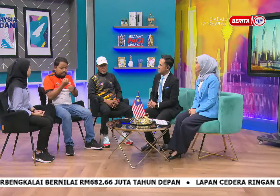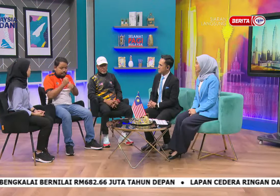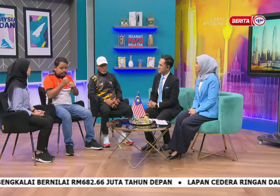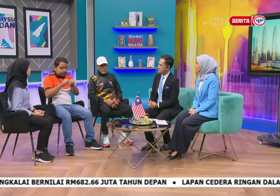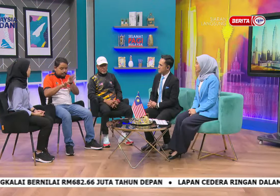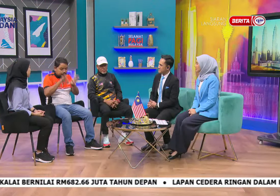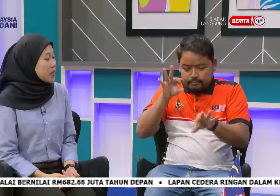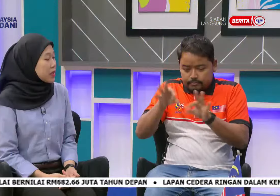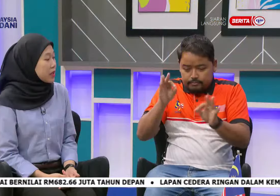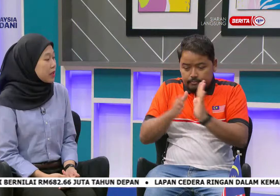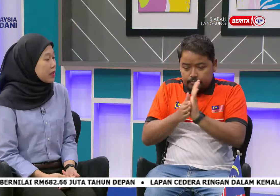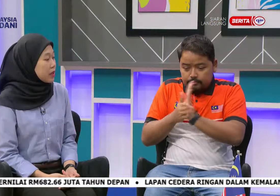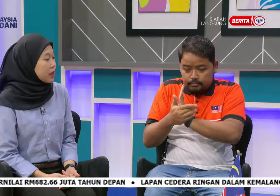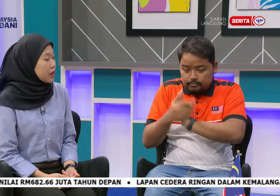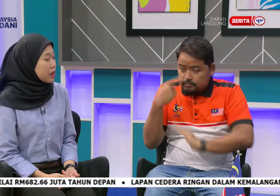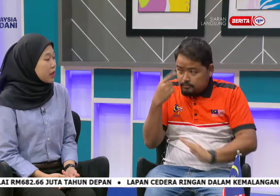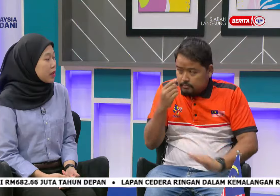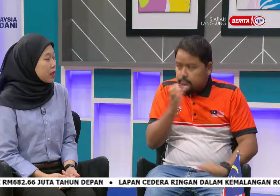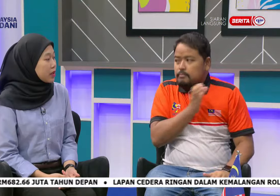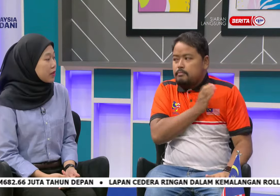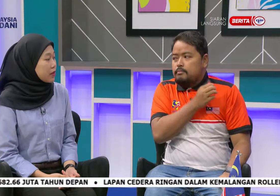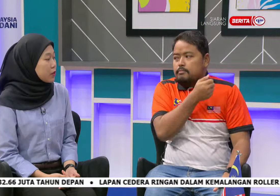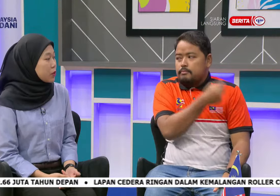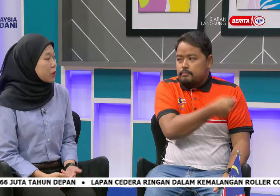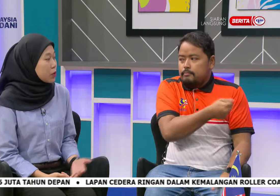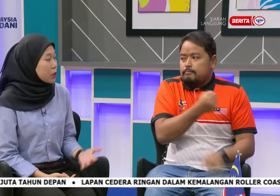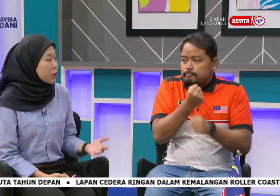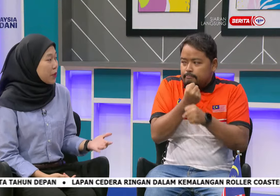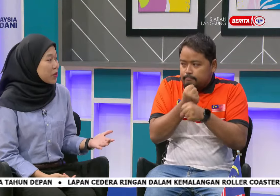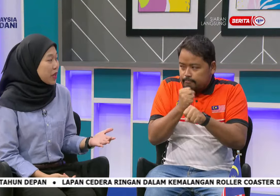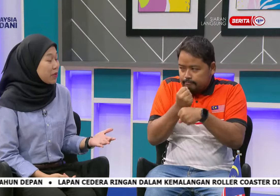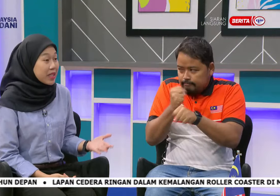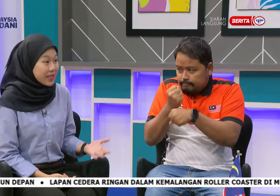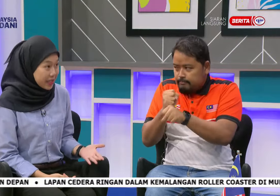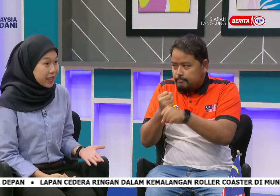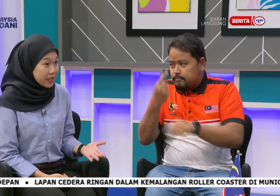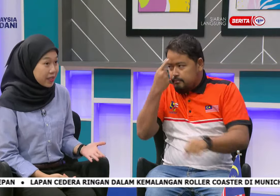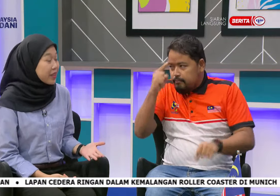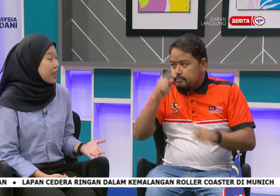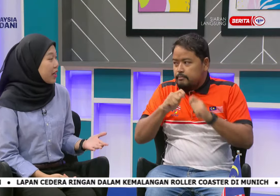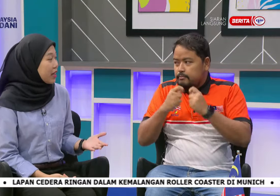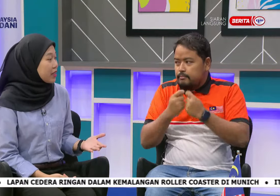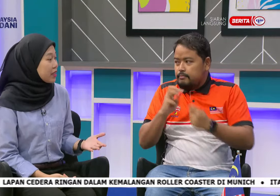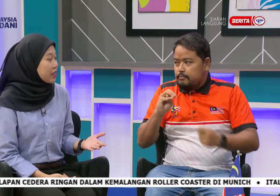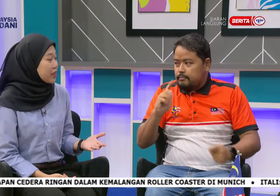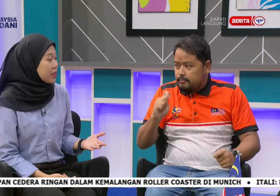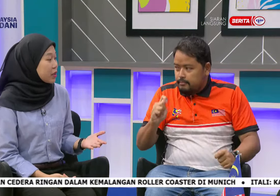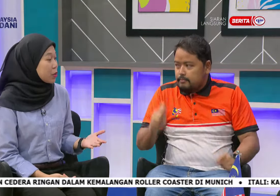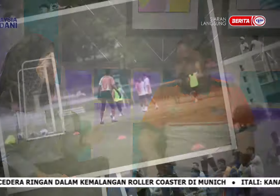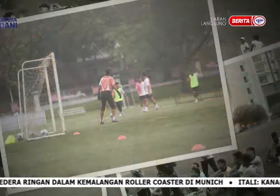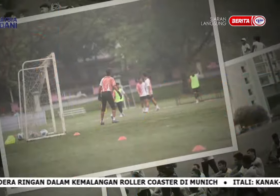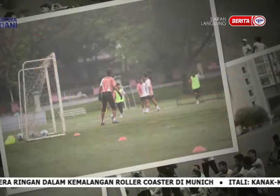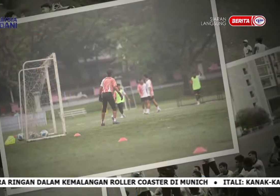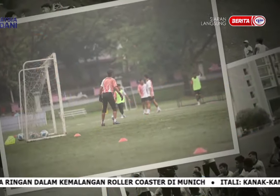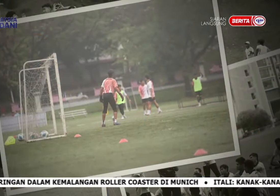untuk pemilihan peserta untuk pasukan misi kita